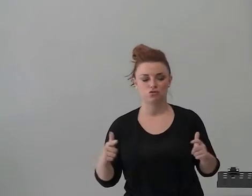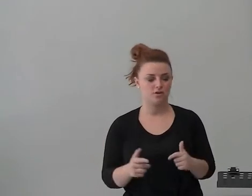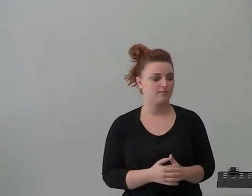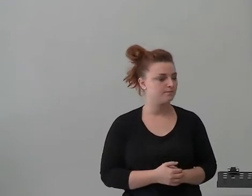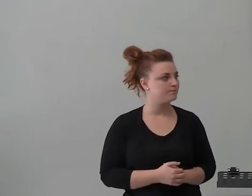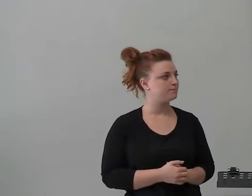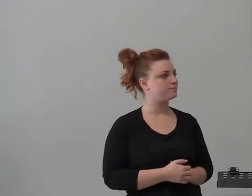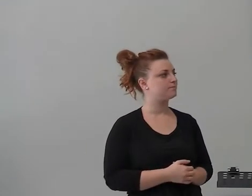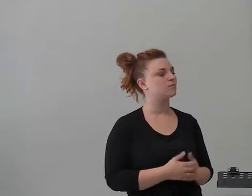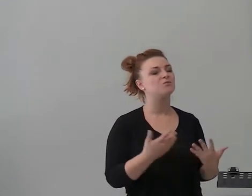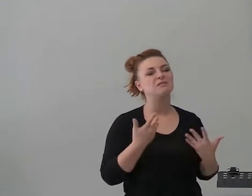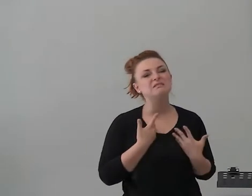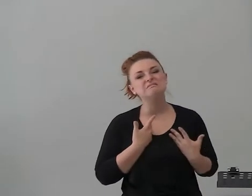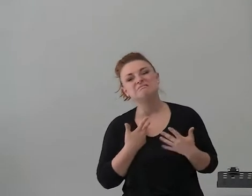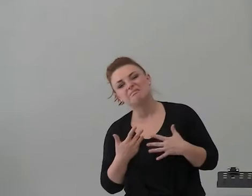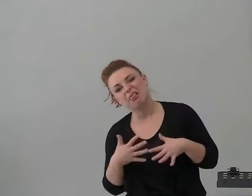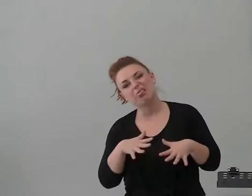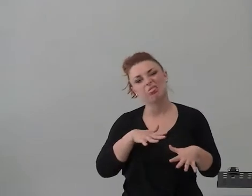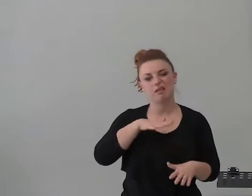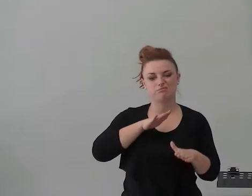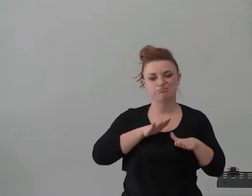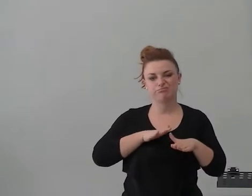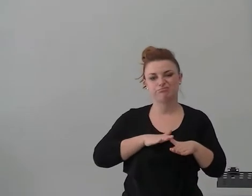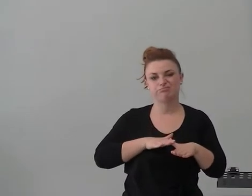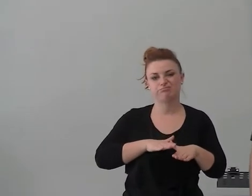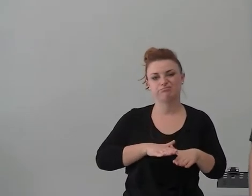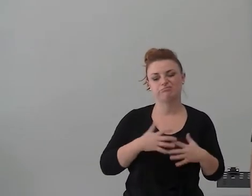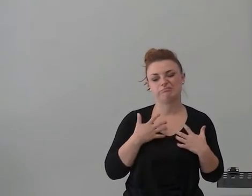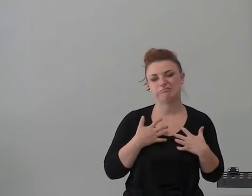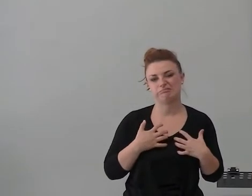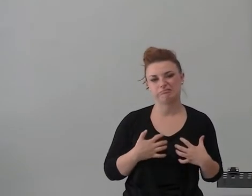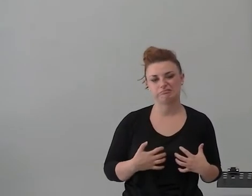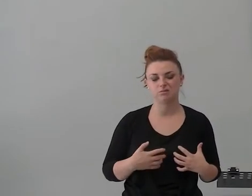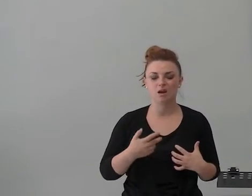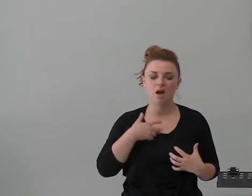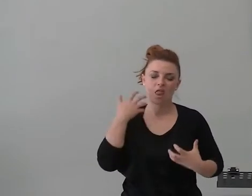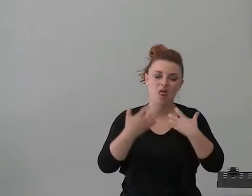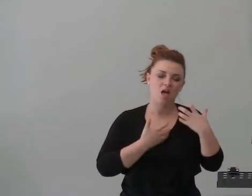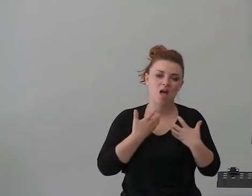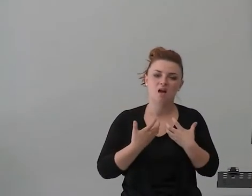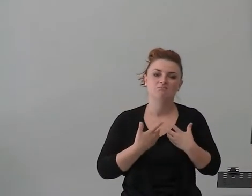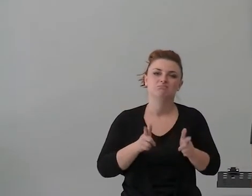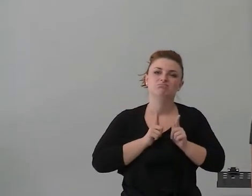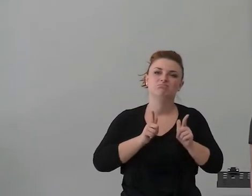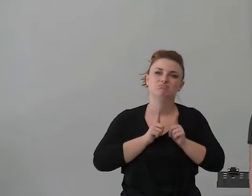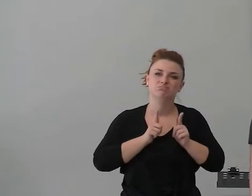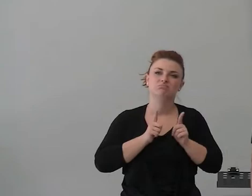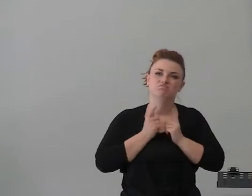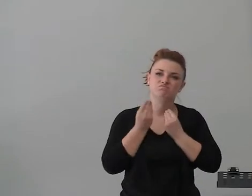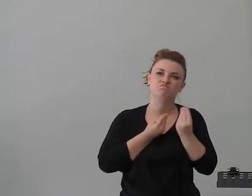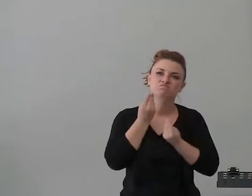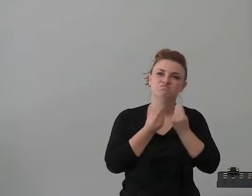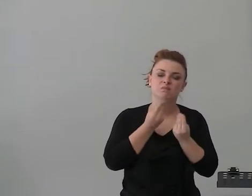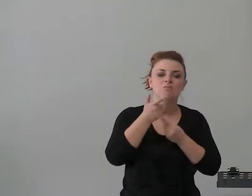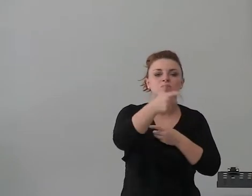E quindi sono frustrato, sono depresso, mi arrabbio con me. Perché in qualche parte ancora del